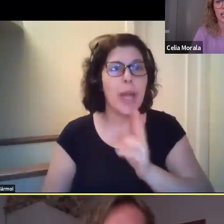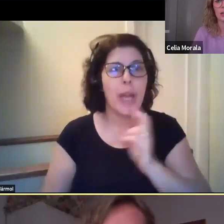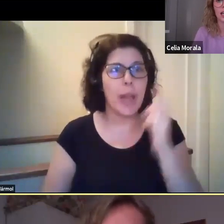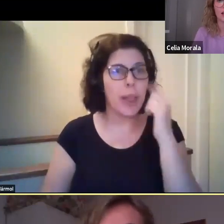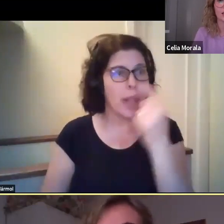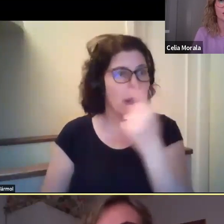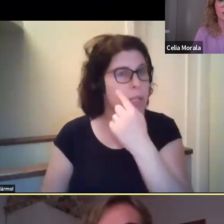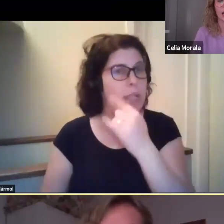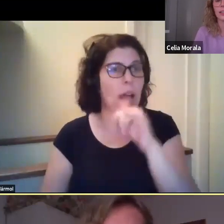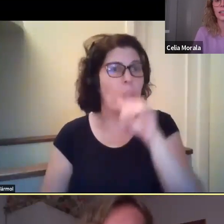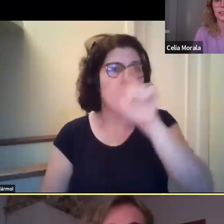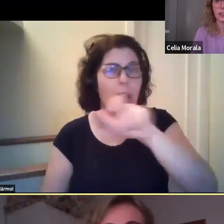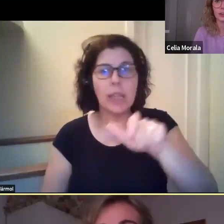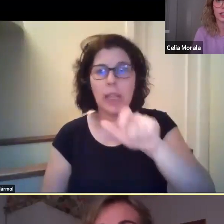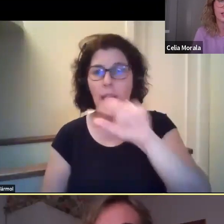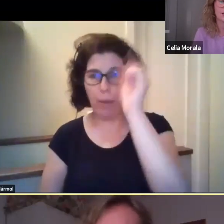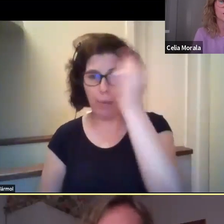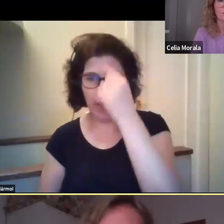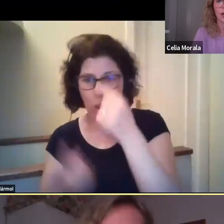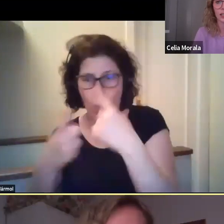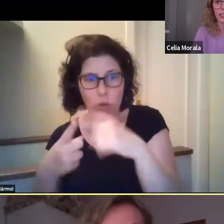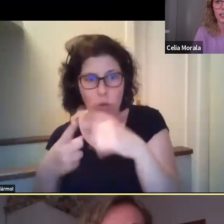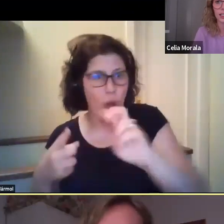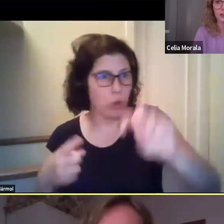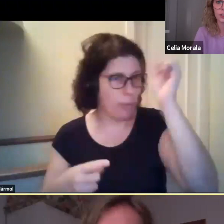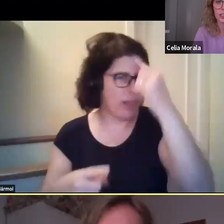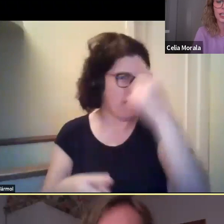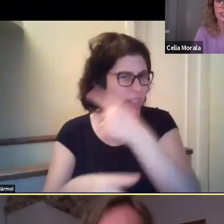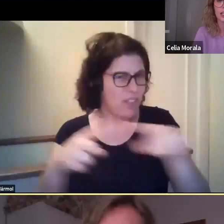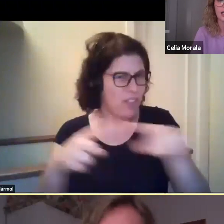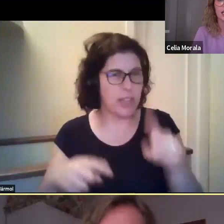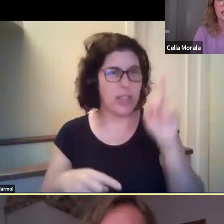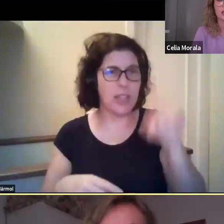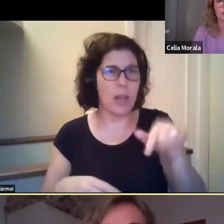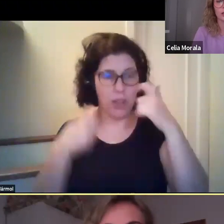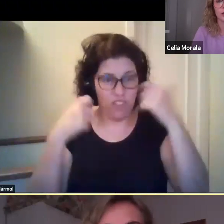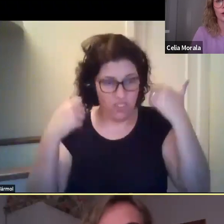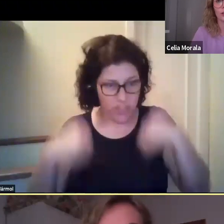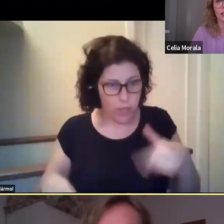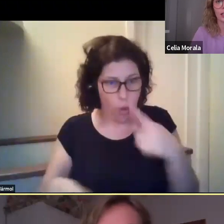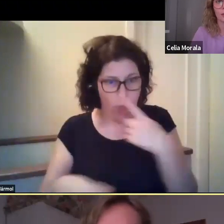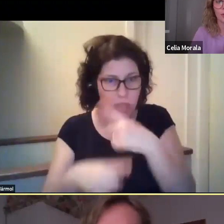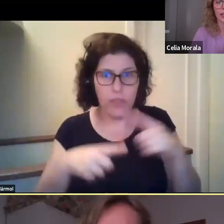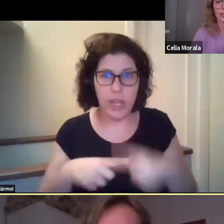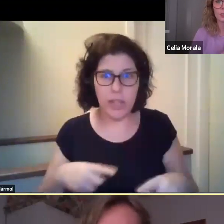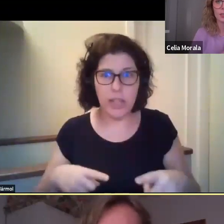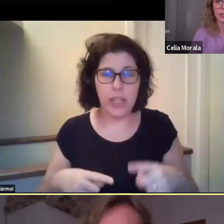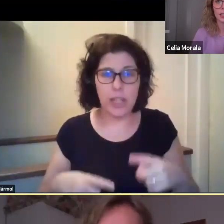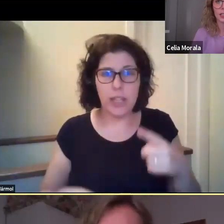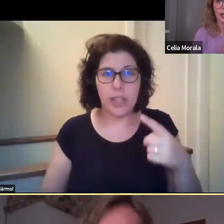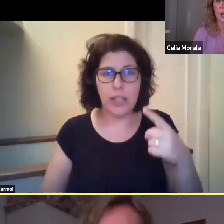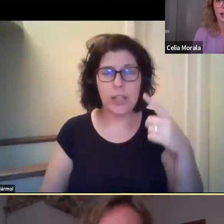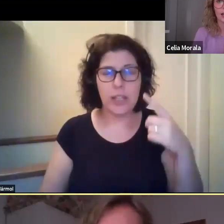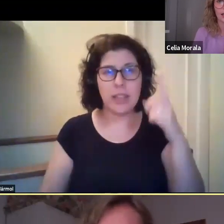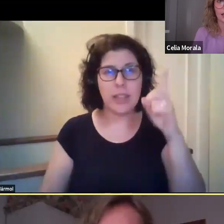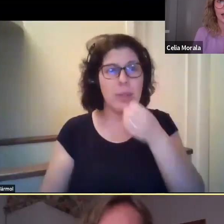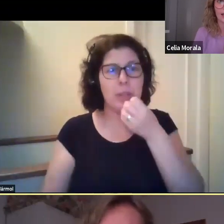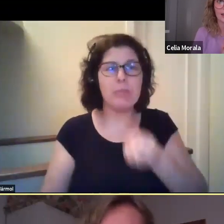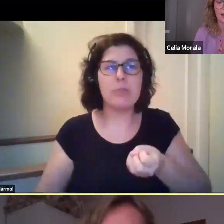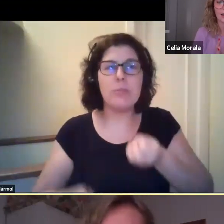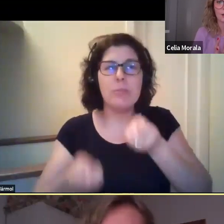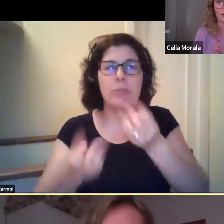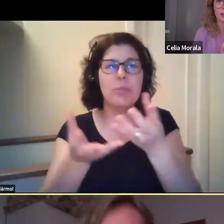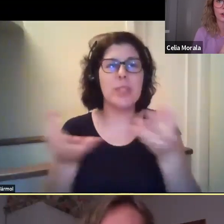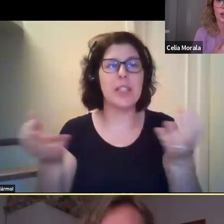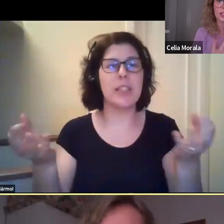tiene unas habilidades y otra gente que tiene otras, así como características físicas, y sobre todo poder transmitir la